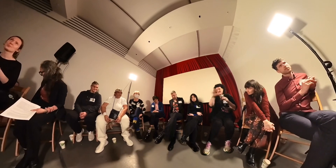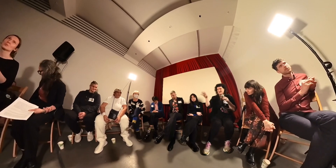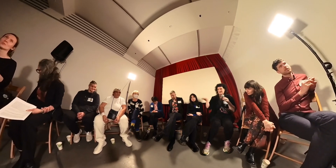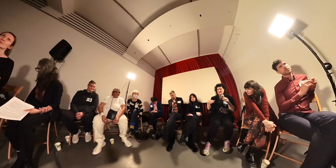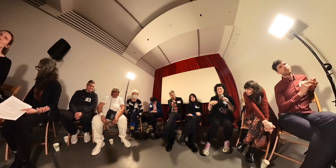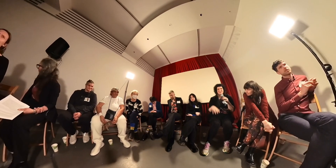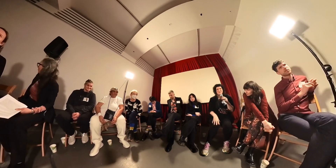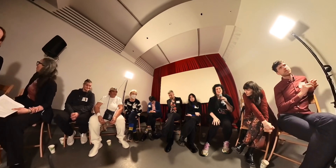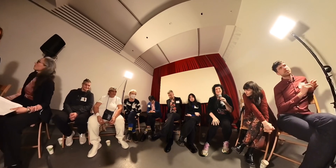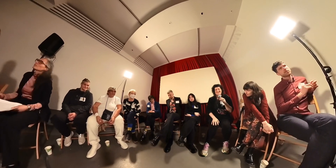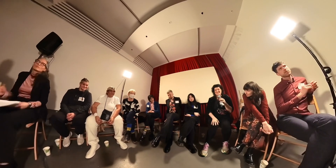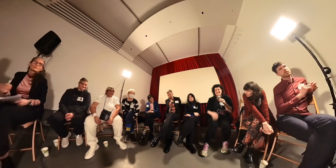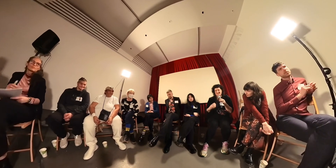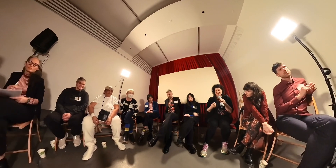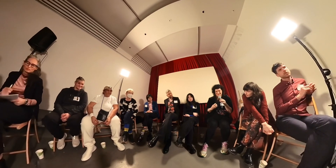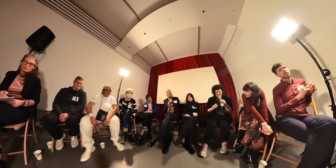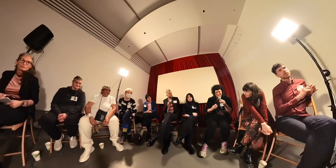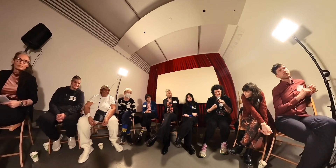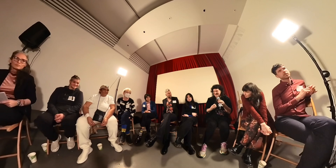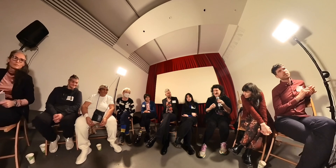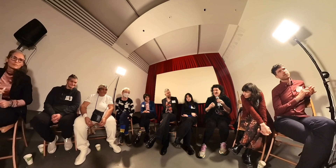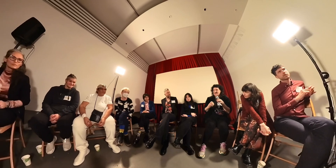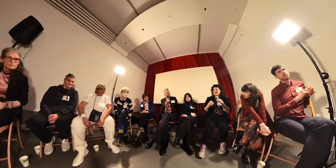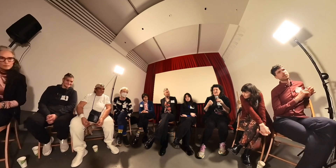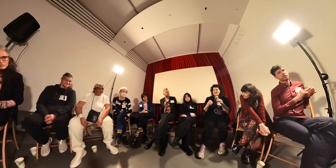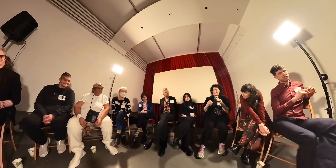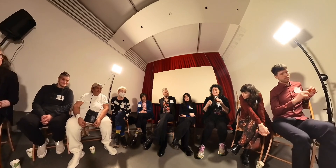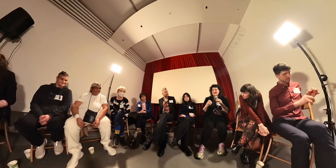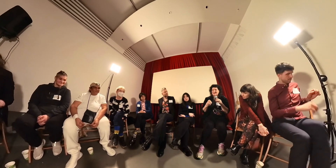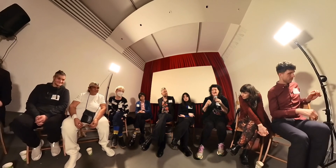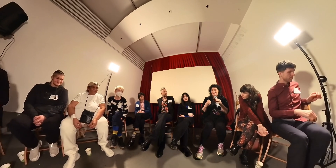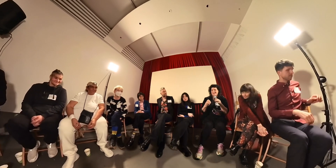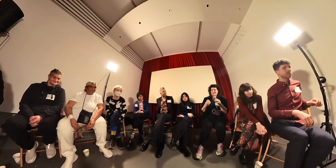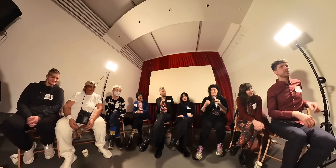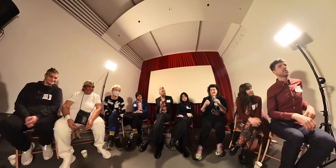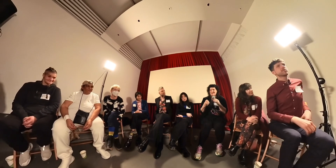pozerám tu celou našu skupinu, že vlastně je strašně důležité,